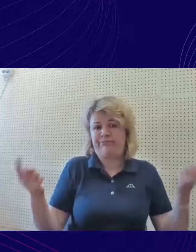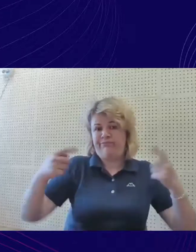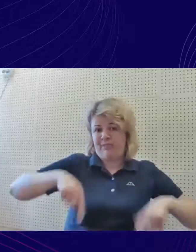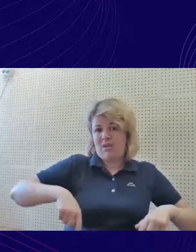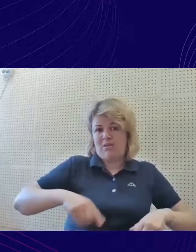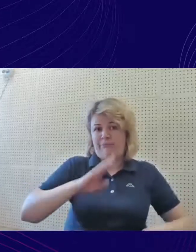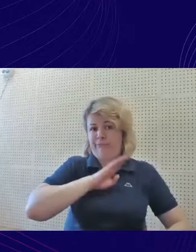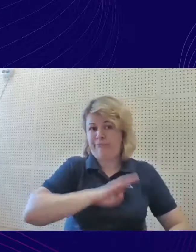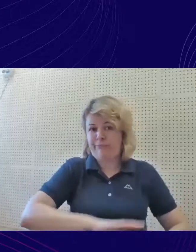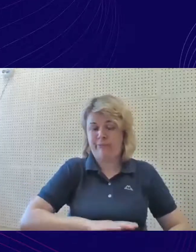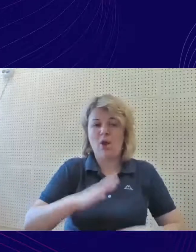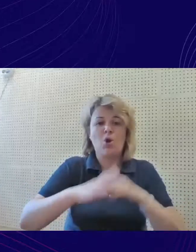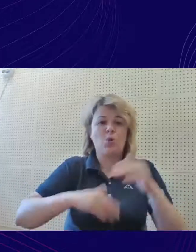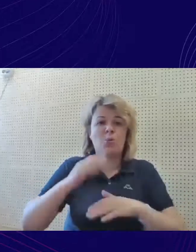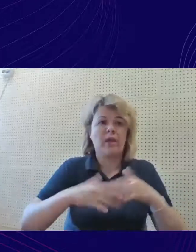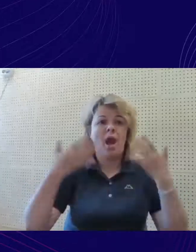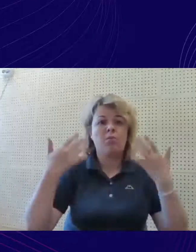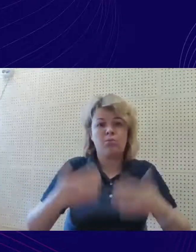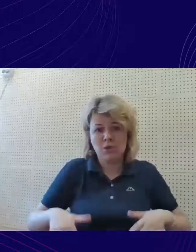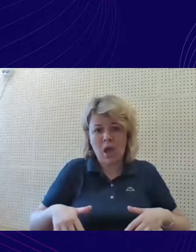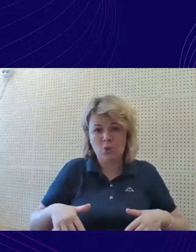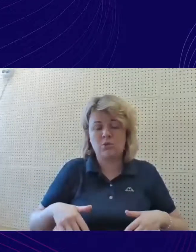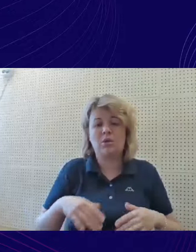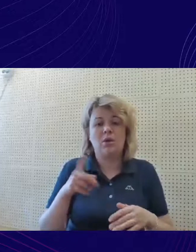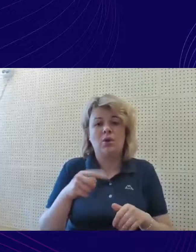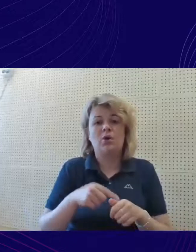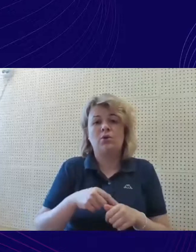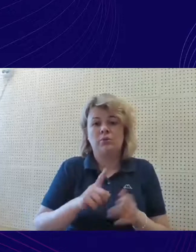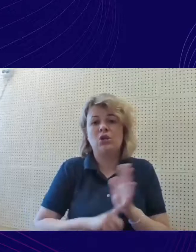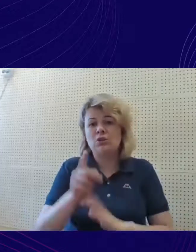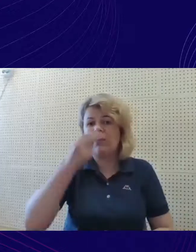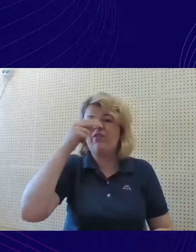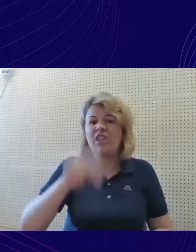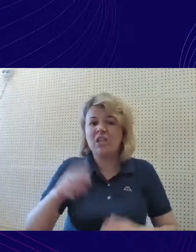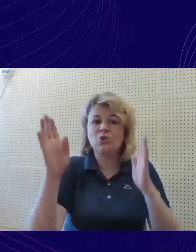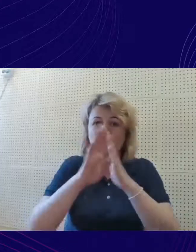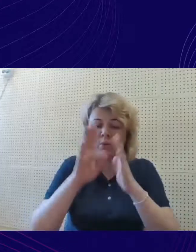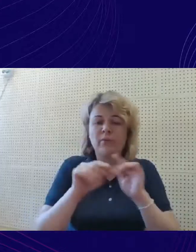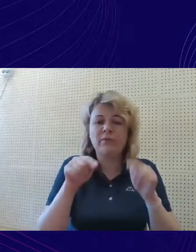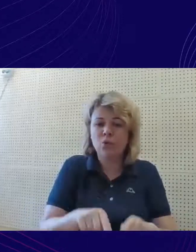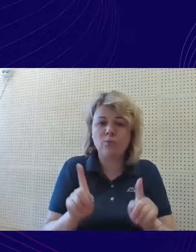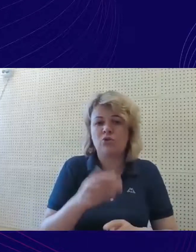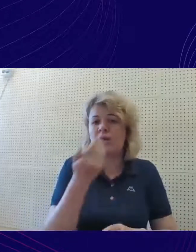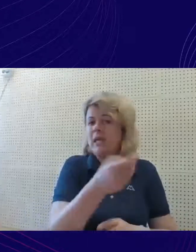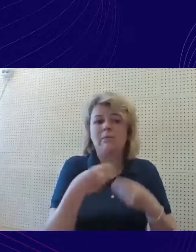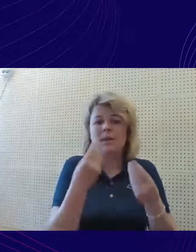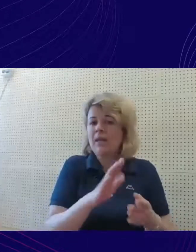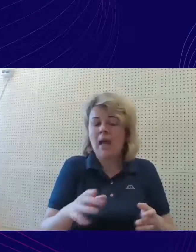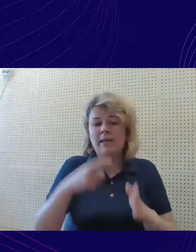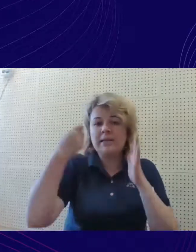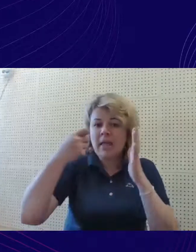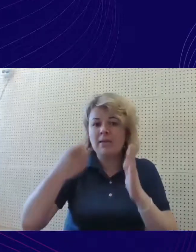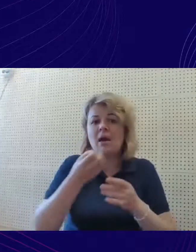начинают чувствовать себя виноватыми, вернее, винить судьбу в том, что им не дали снять хорошее кино.